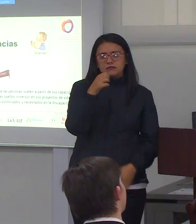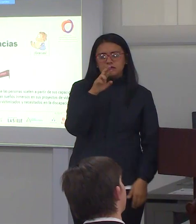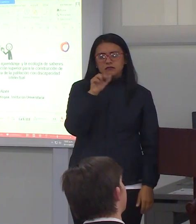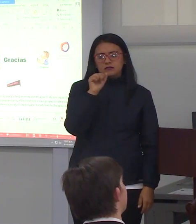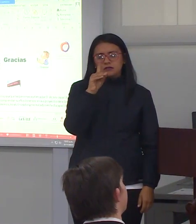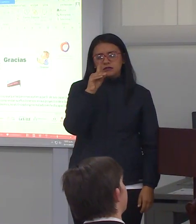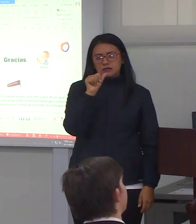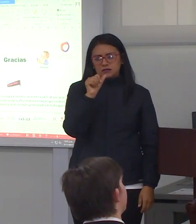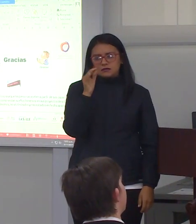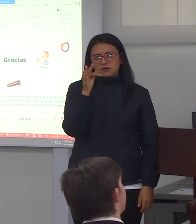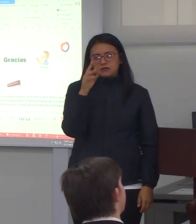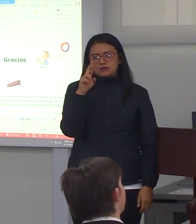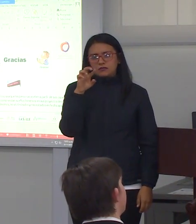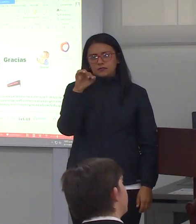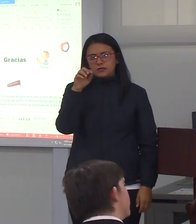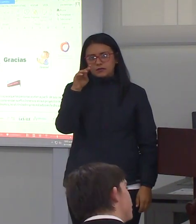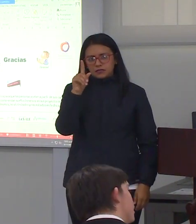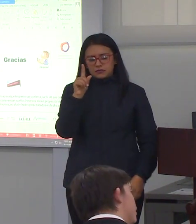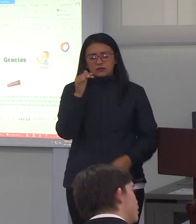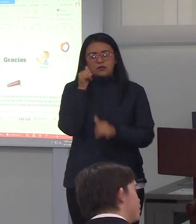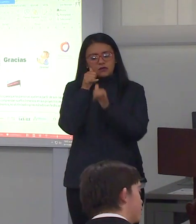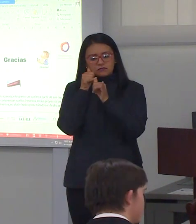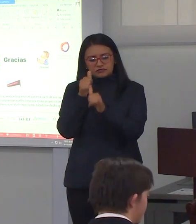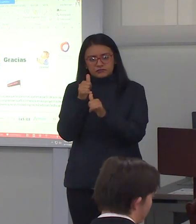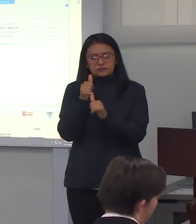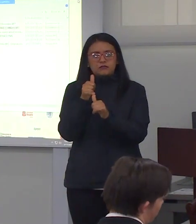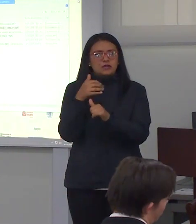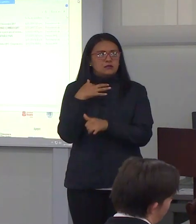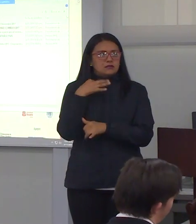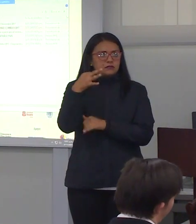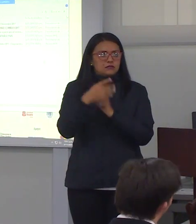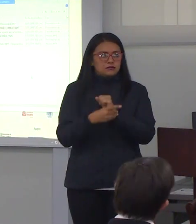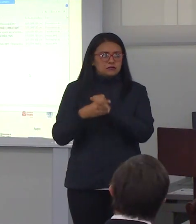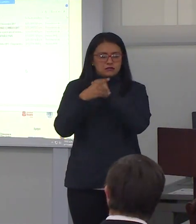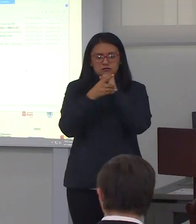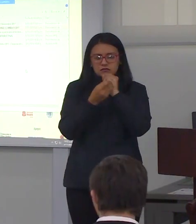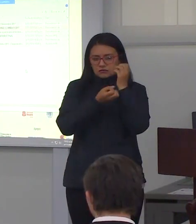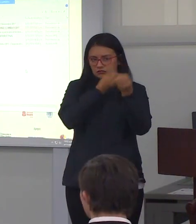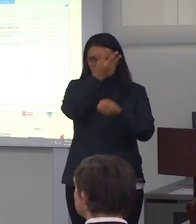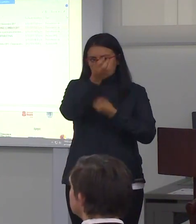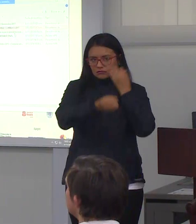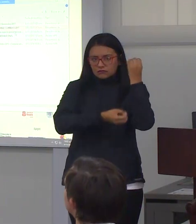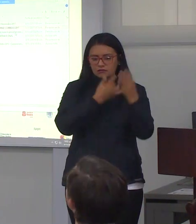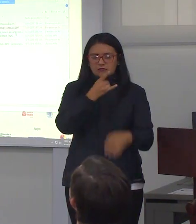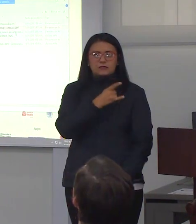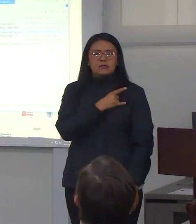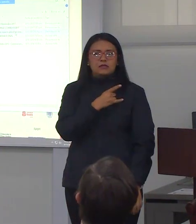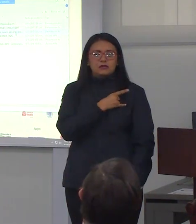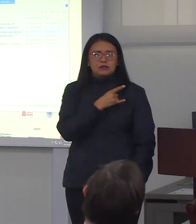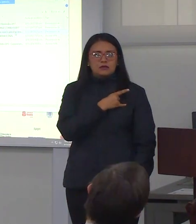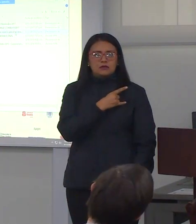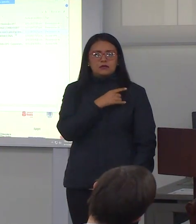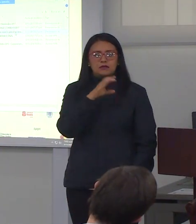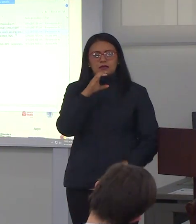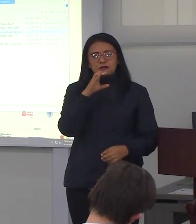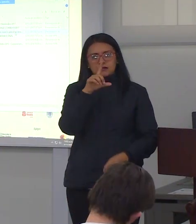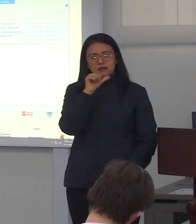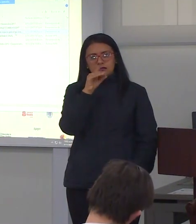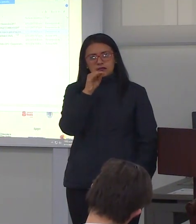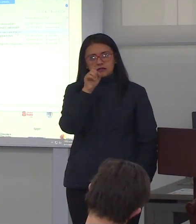Toro Prada arquitecta candidata a doctora en diseño y creación de la universidad de Caldas